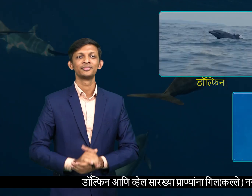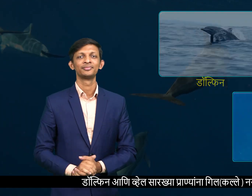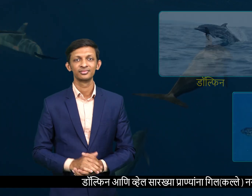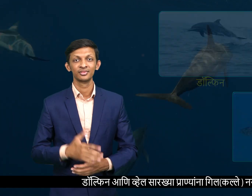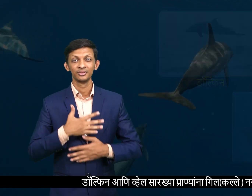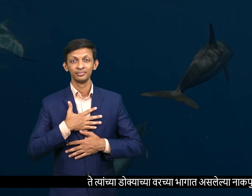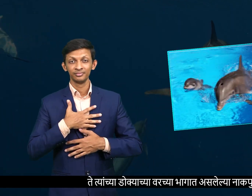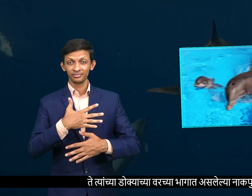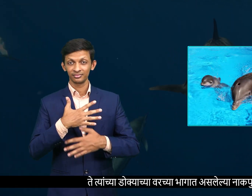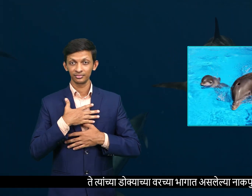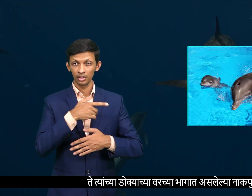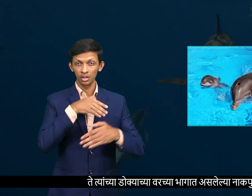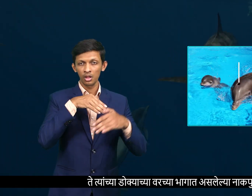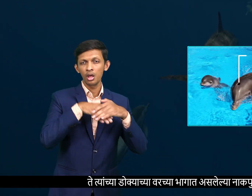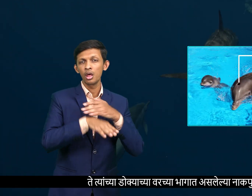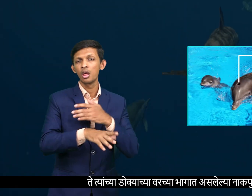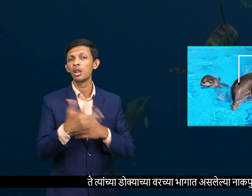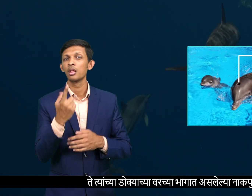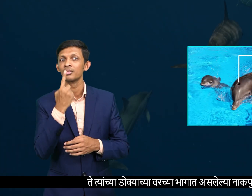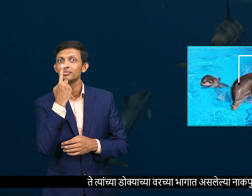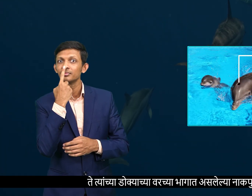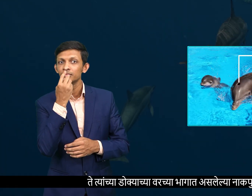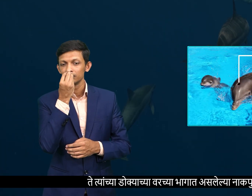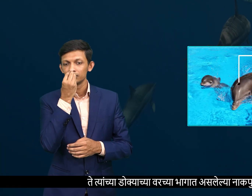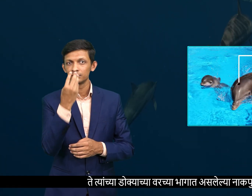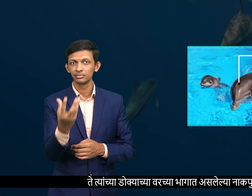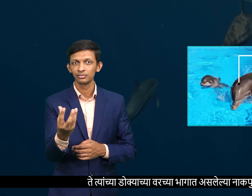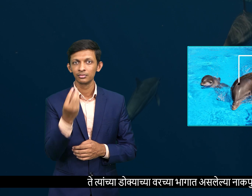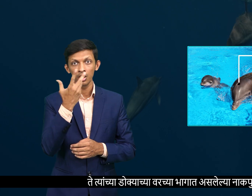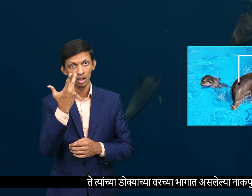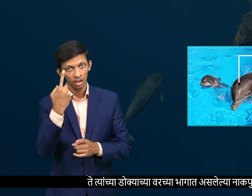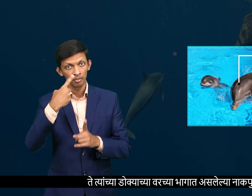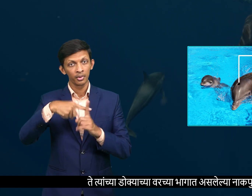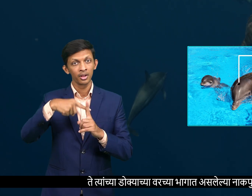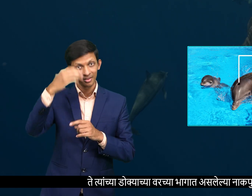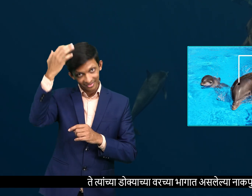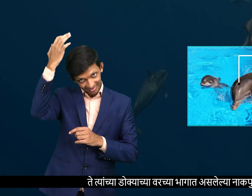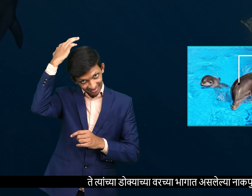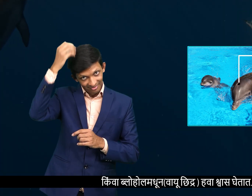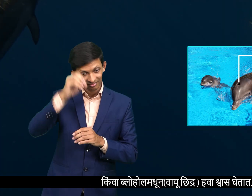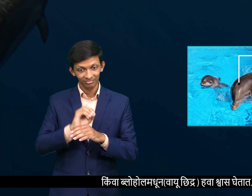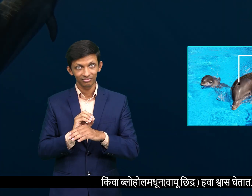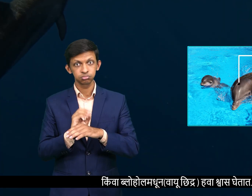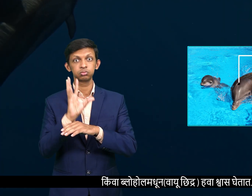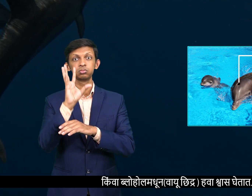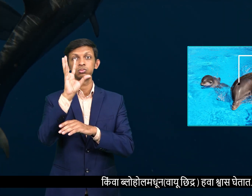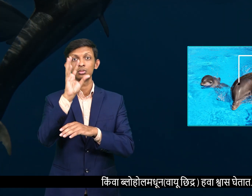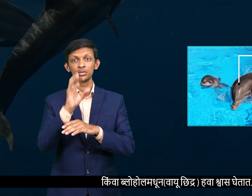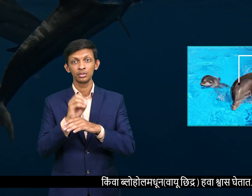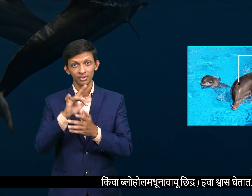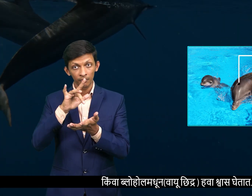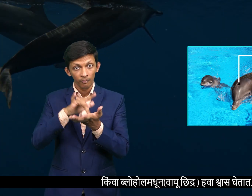ते त्यांच्या डोक्याच्या वरच्या भागात असलेल्या नाकपुड्या किंवा ब्लो